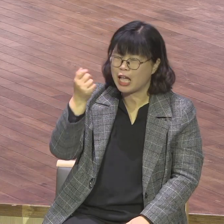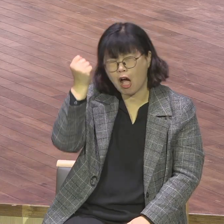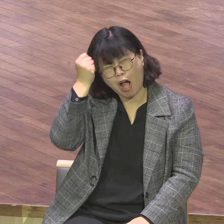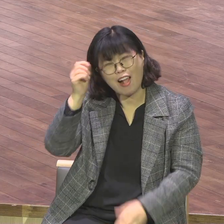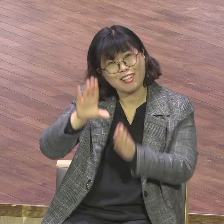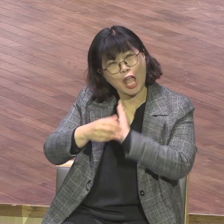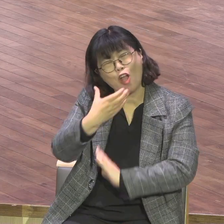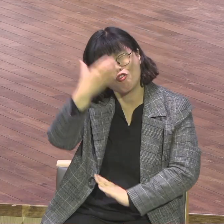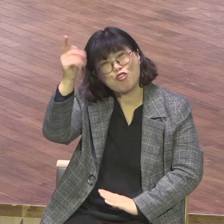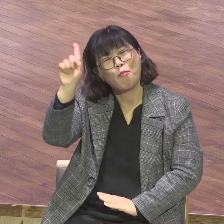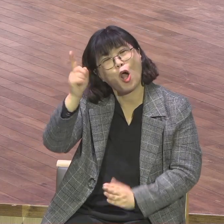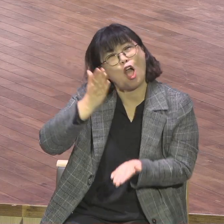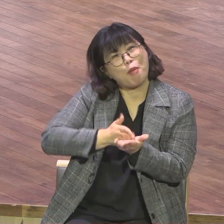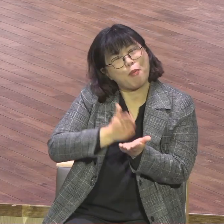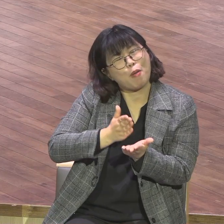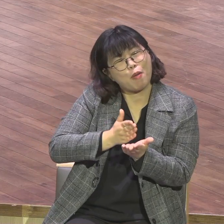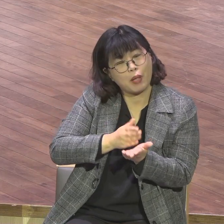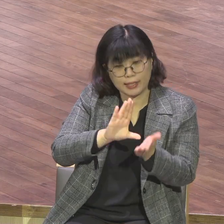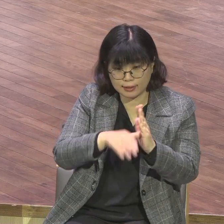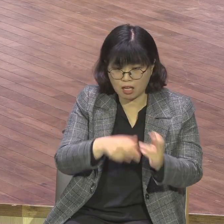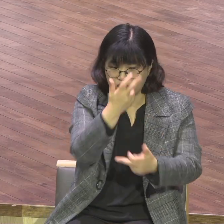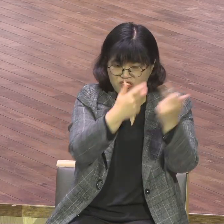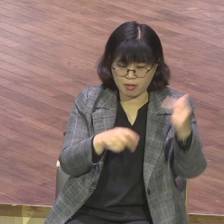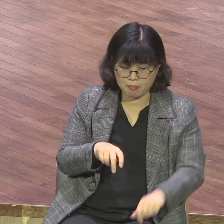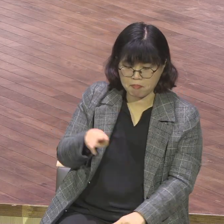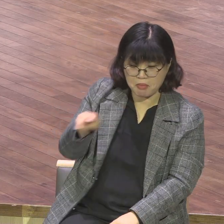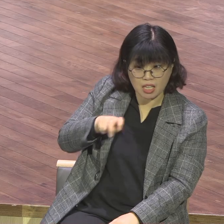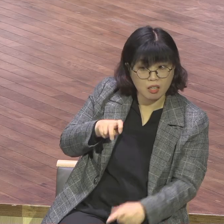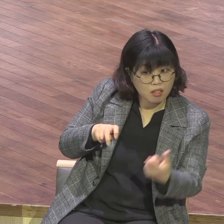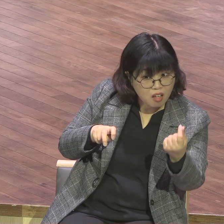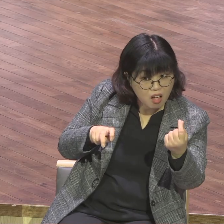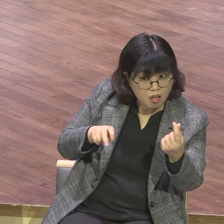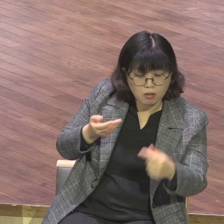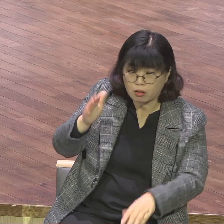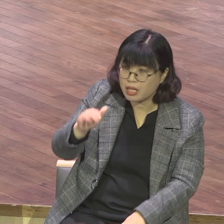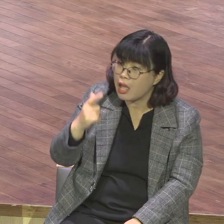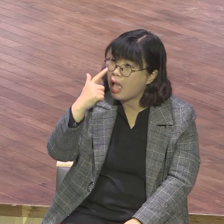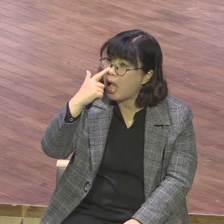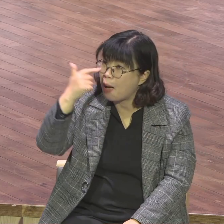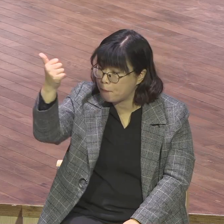그랬습니다. 요셉 꿈 그대로 성취되잖아요. 다 무릎 꿇잖아요.